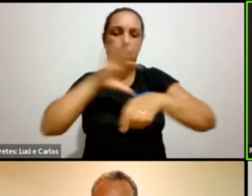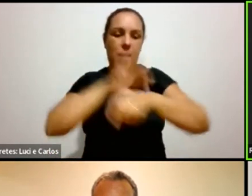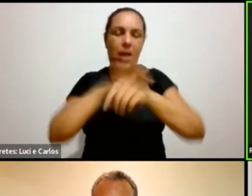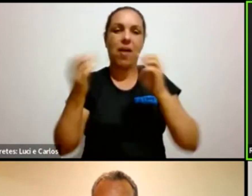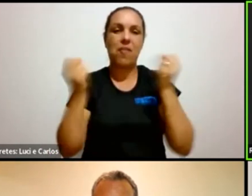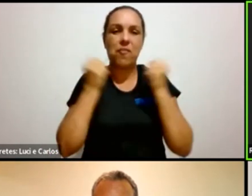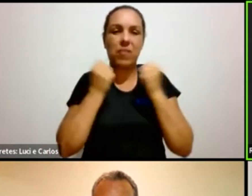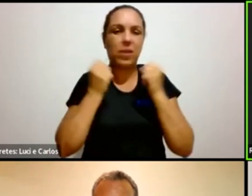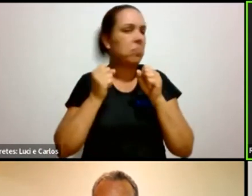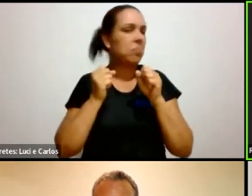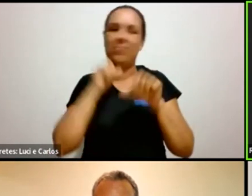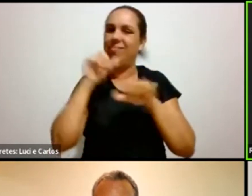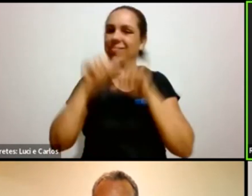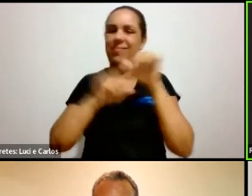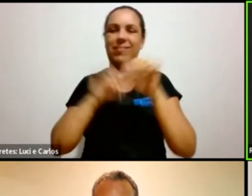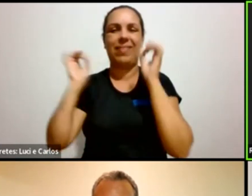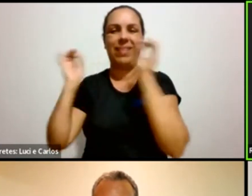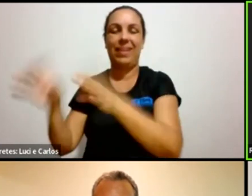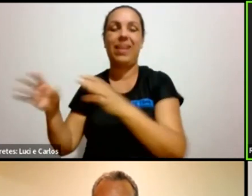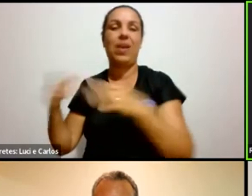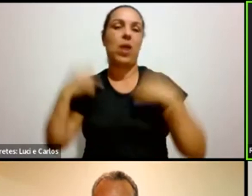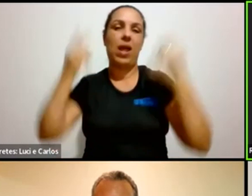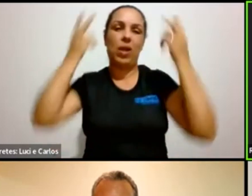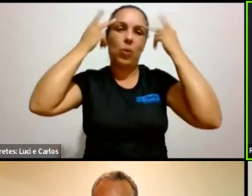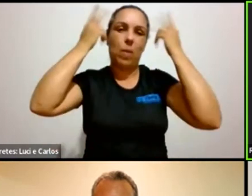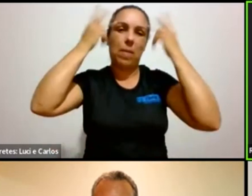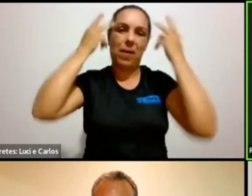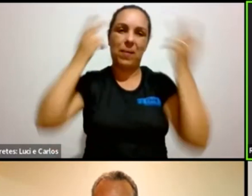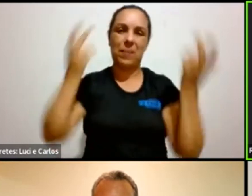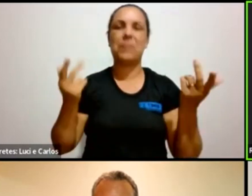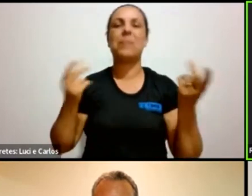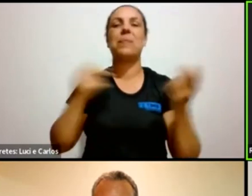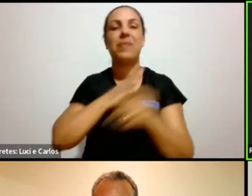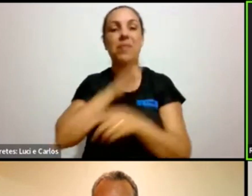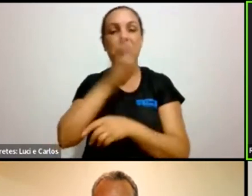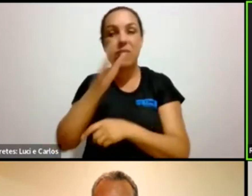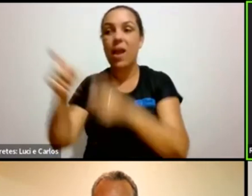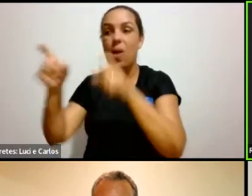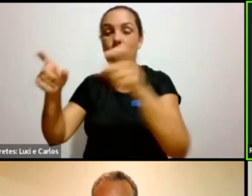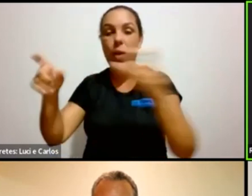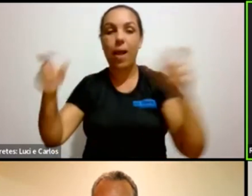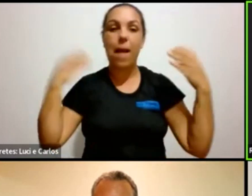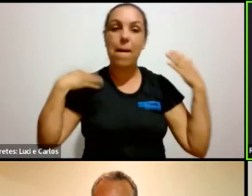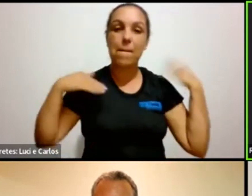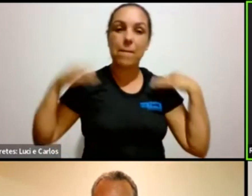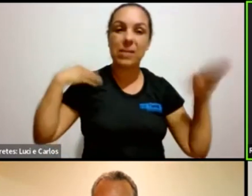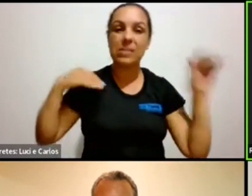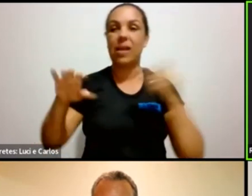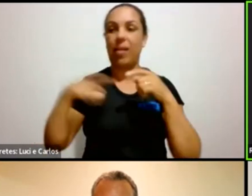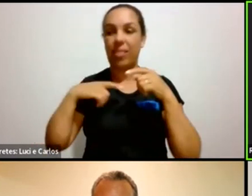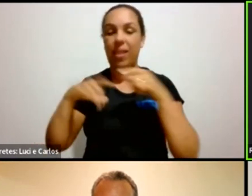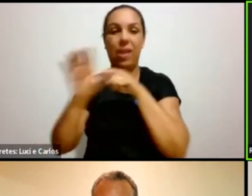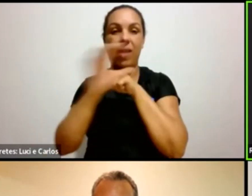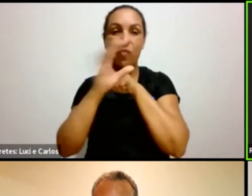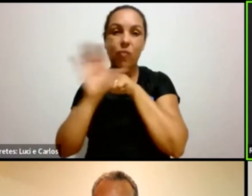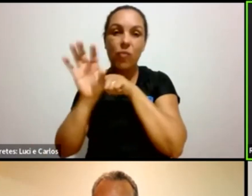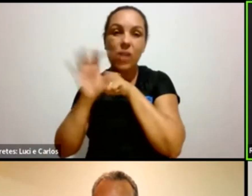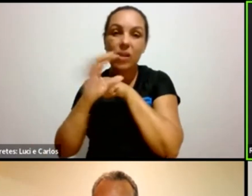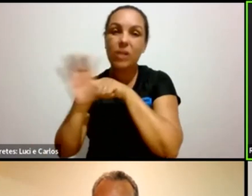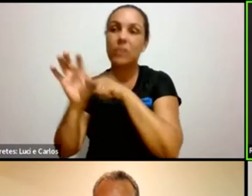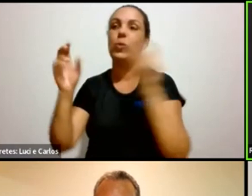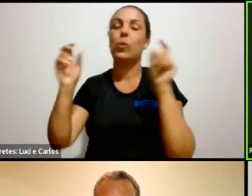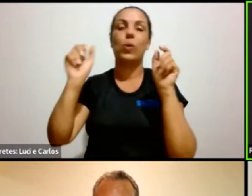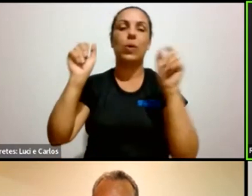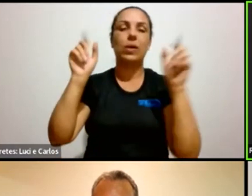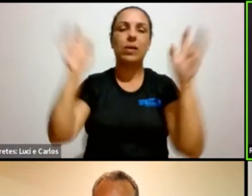normal. Quando vou em algum lugar que tem alguém usando ar-condicionado, ventilador, para mim agora é tranquilo de usar. Mas antes não era